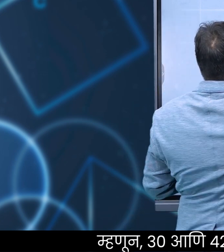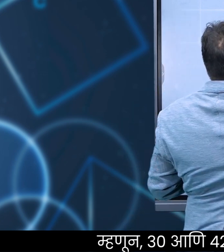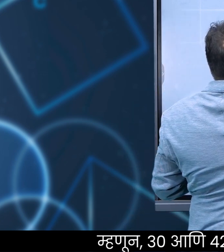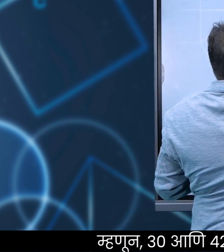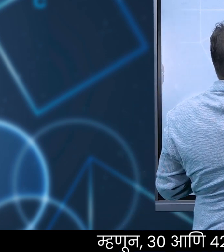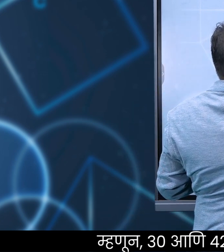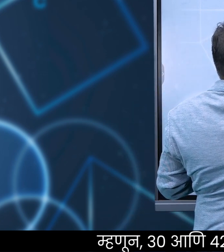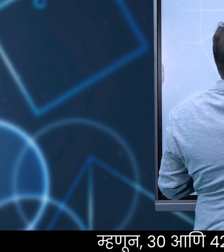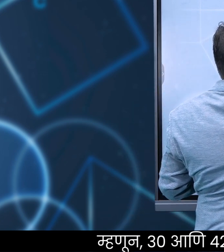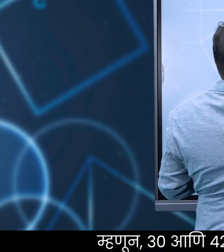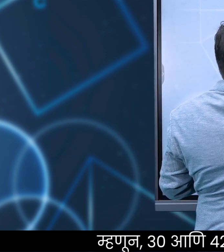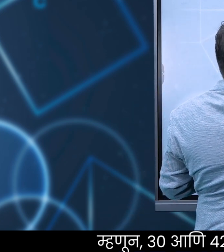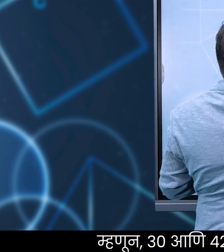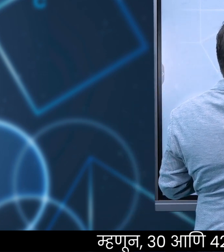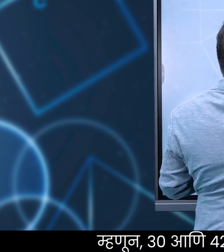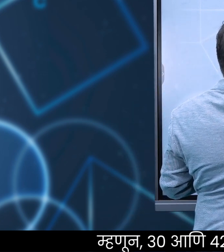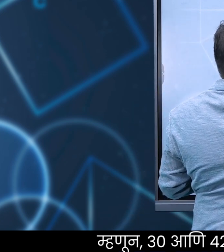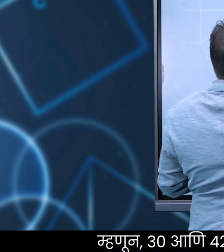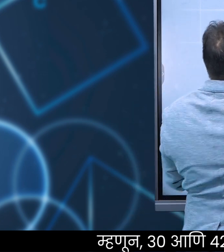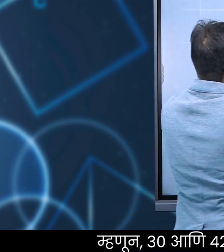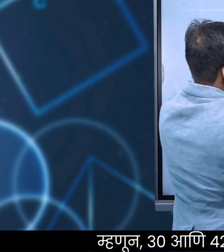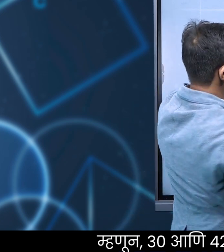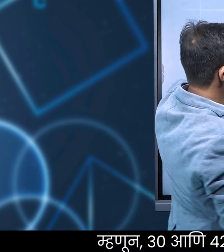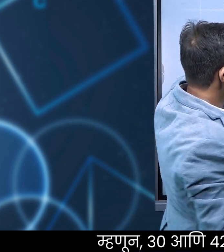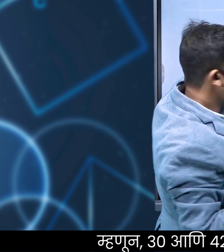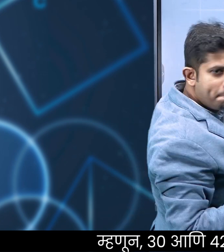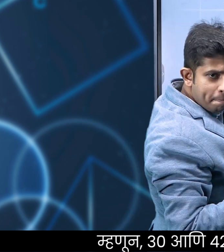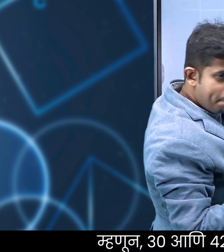सामान्य घटक आहेत 1, 2, 3 आणि 6.